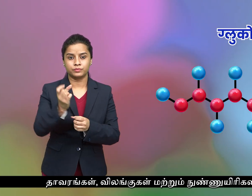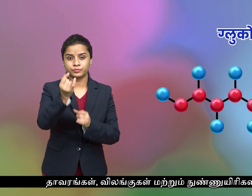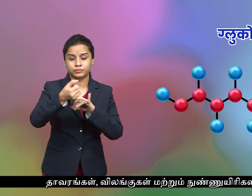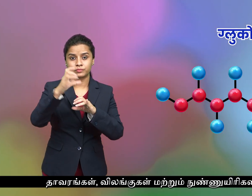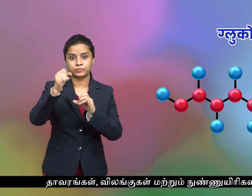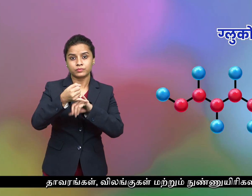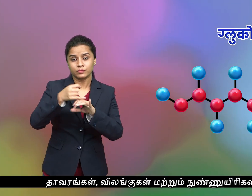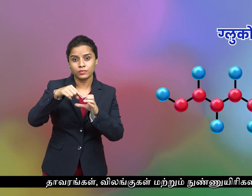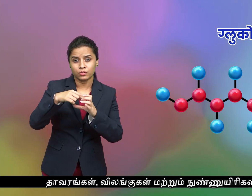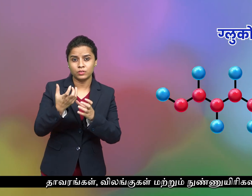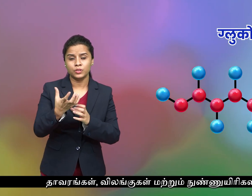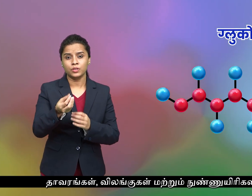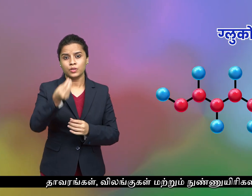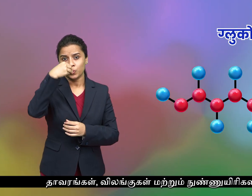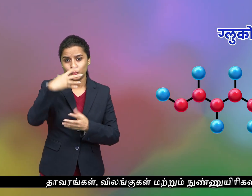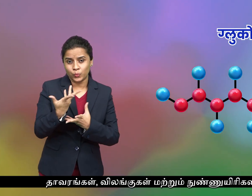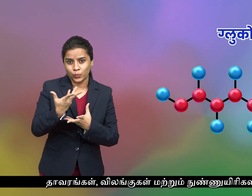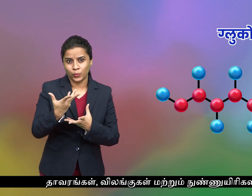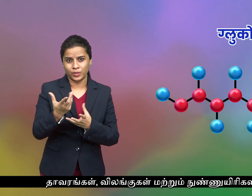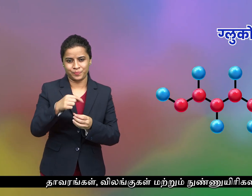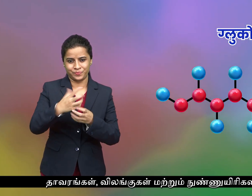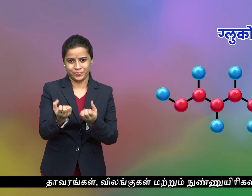தாவரங்கள், விலங்குகள் மற்றும் நுண்ணுயிரிகள் ஆற்றலை